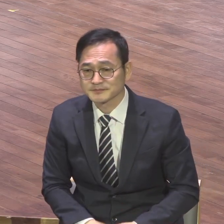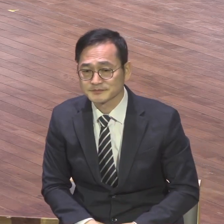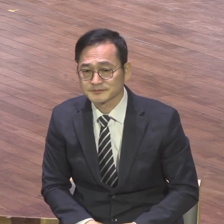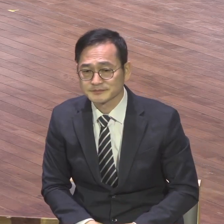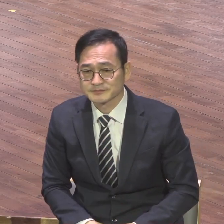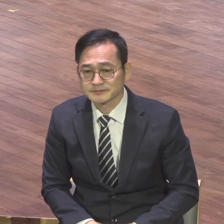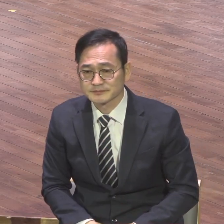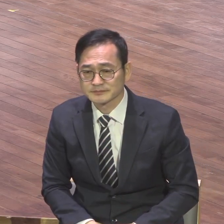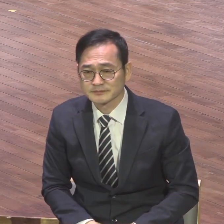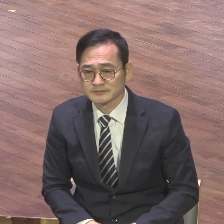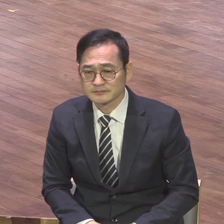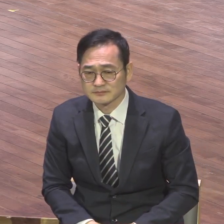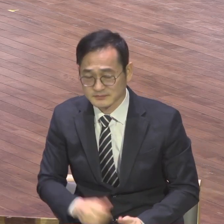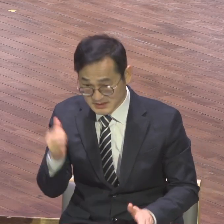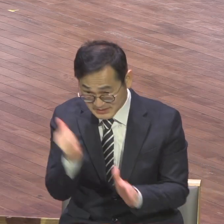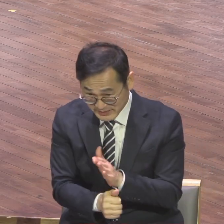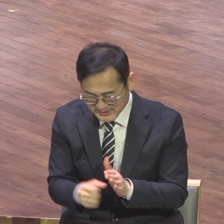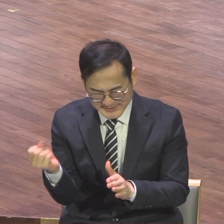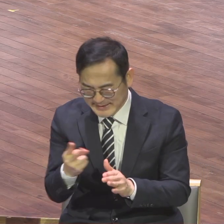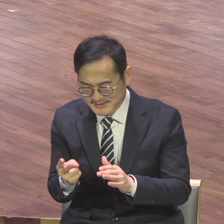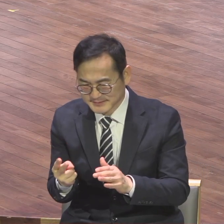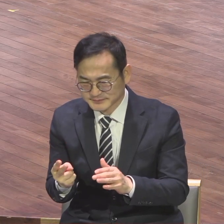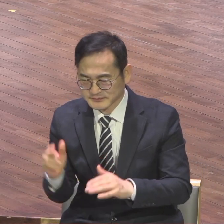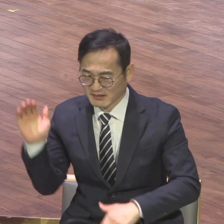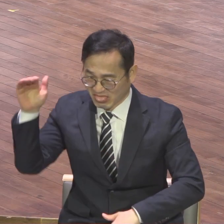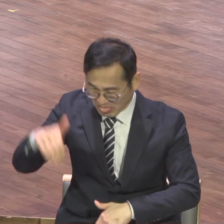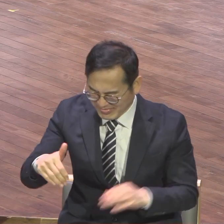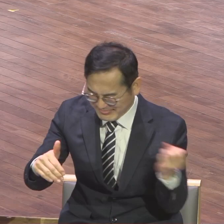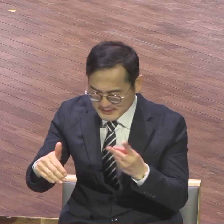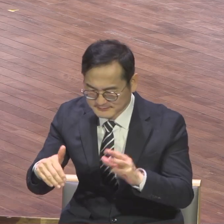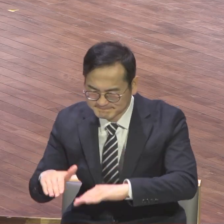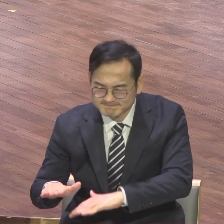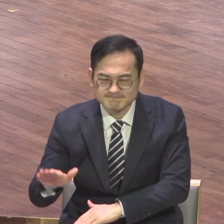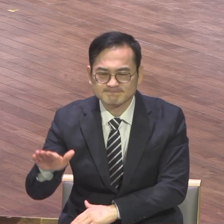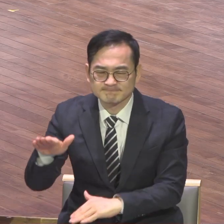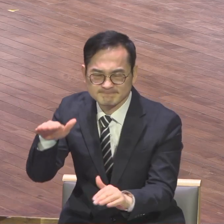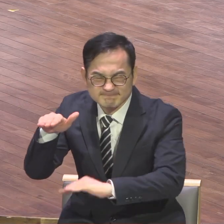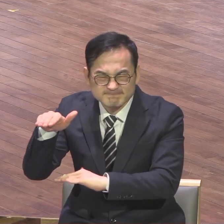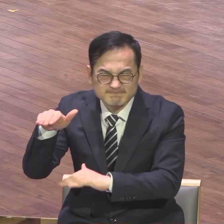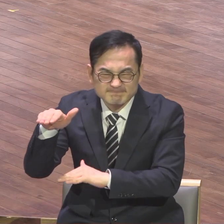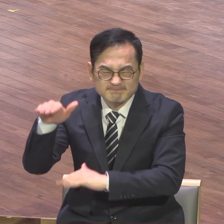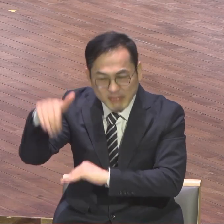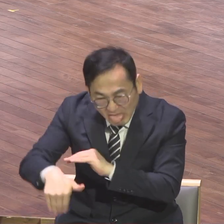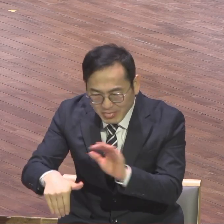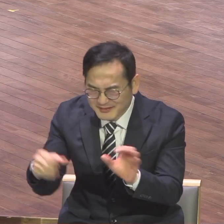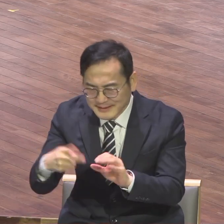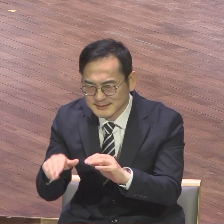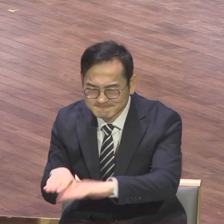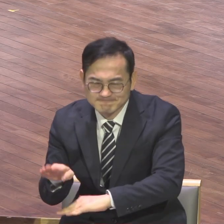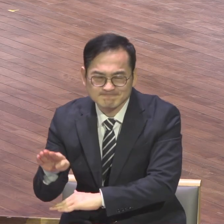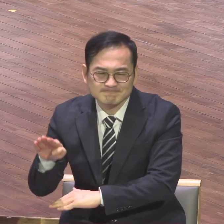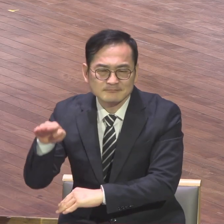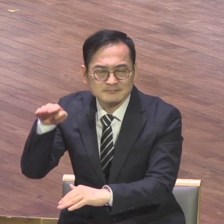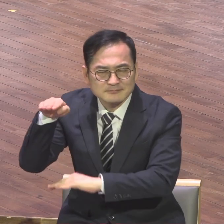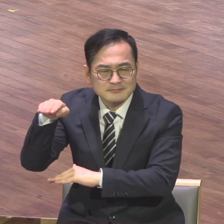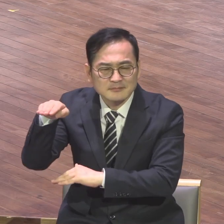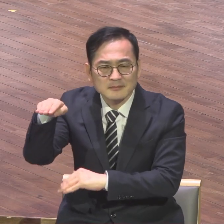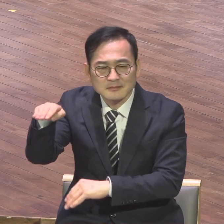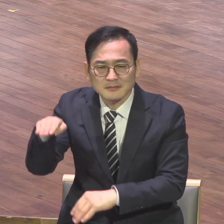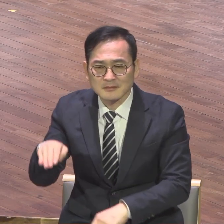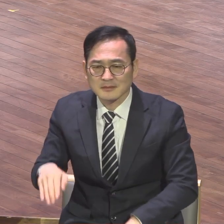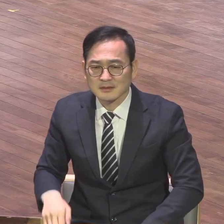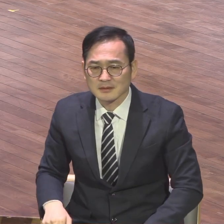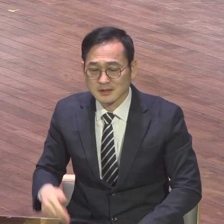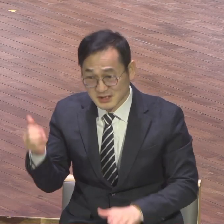다시 시작하는 용기, 끊임없이 도전하는 용기, 이게 중요하다는 거예요. 이게